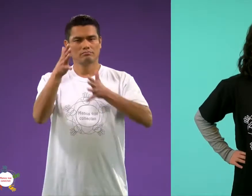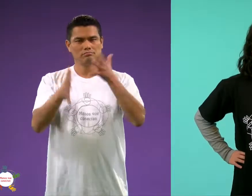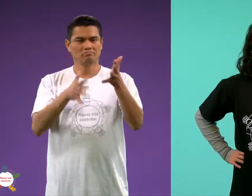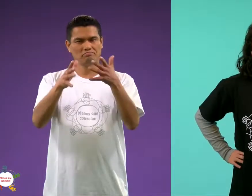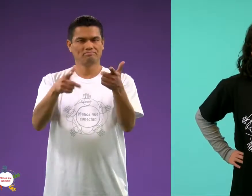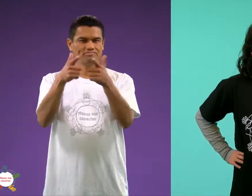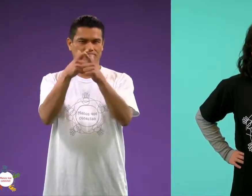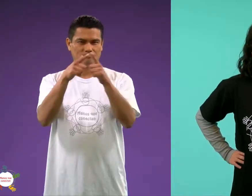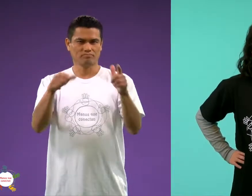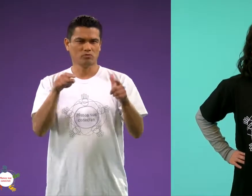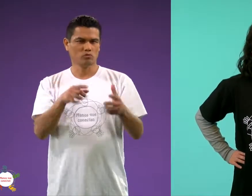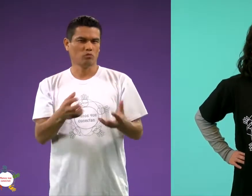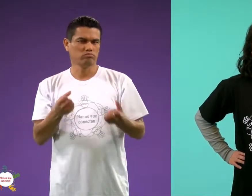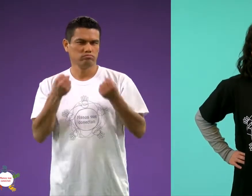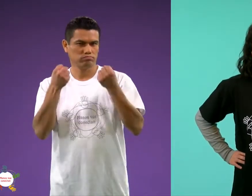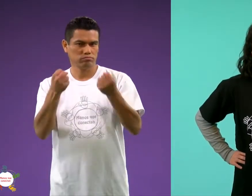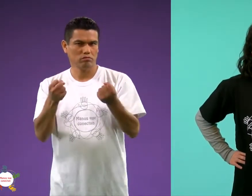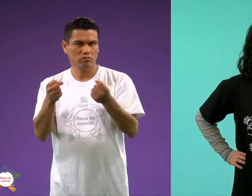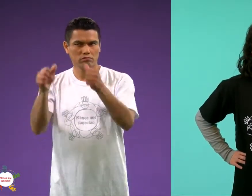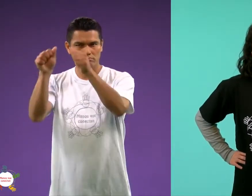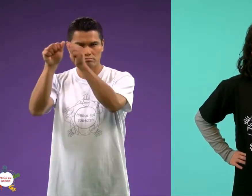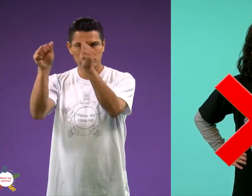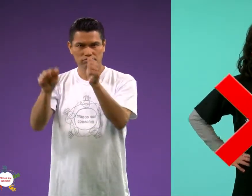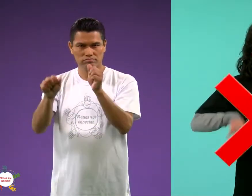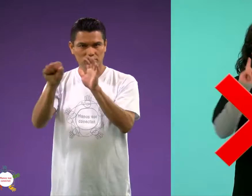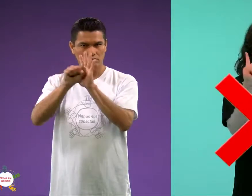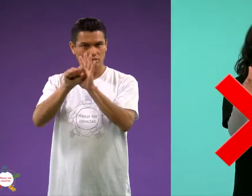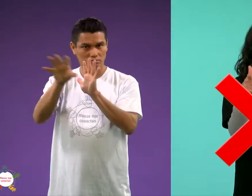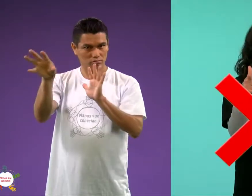Las lenguas de señas son puramente icónicas.